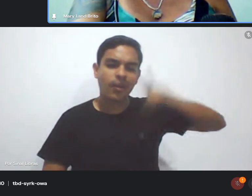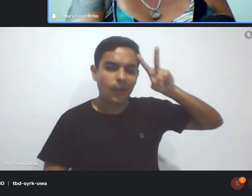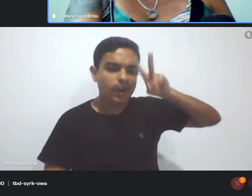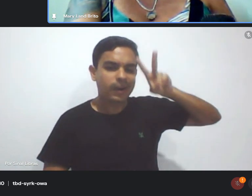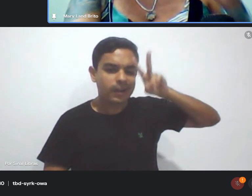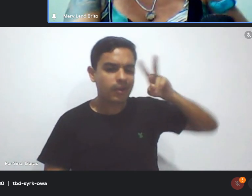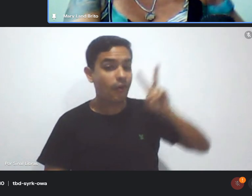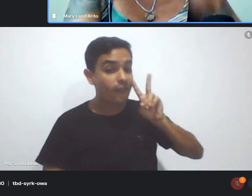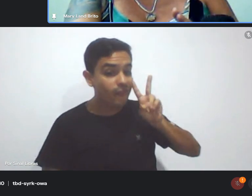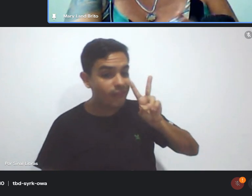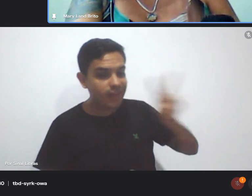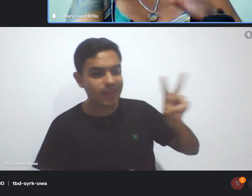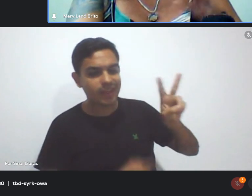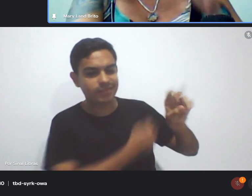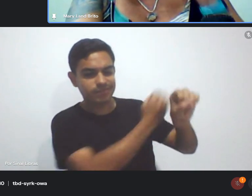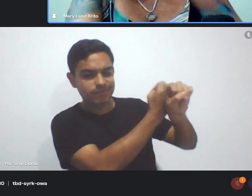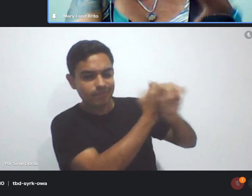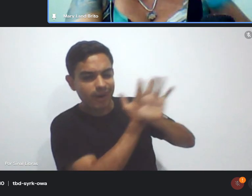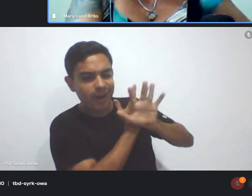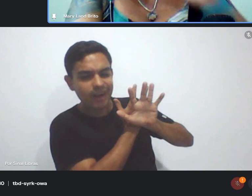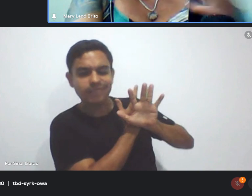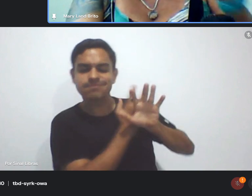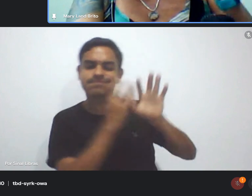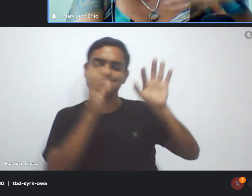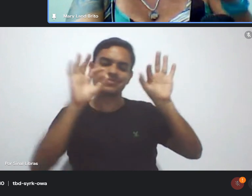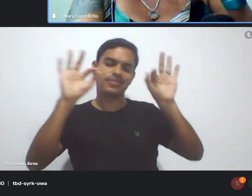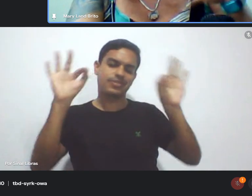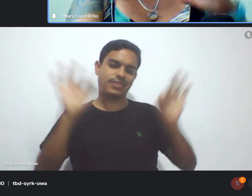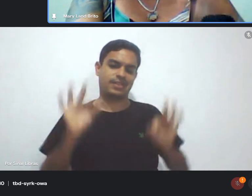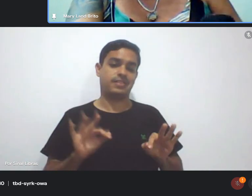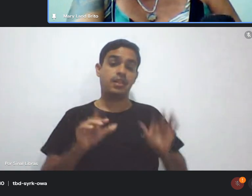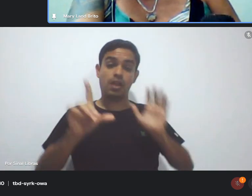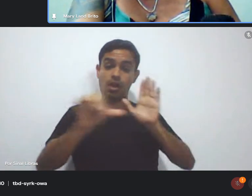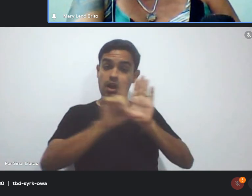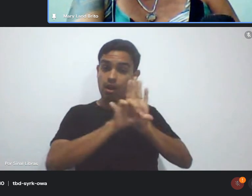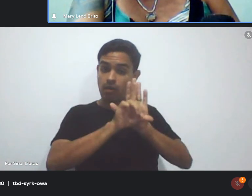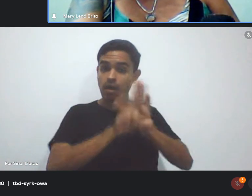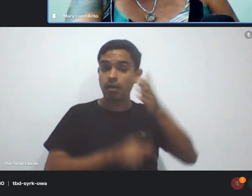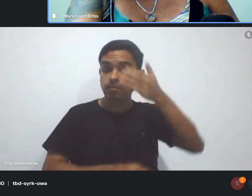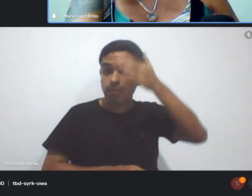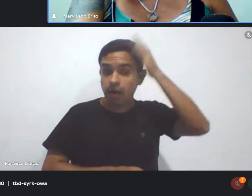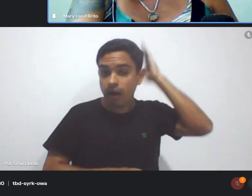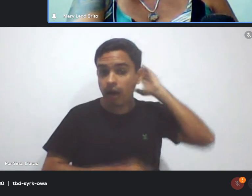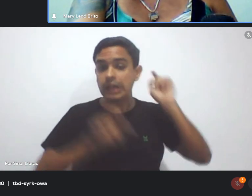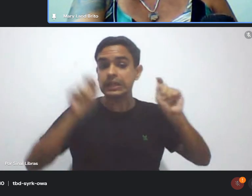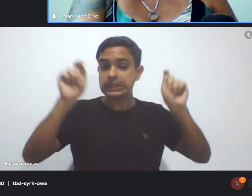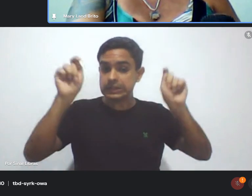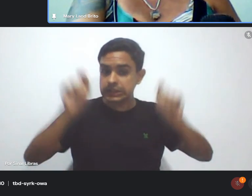em te rever. E a Paulo Gustavo, mulher, um caminho de você escoar muita coisa das ideias, e eu já comento